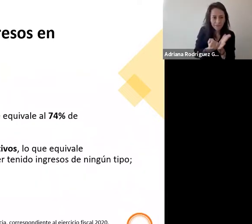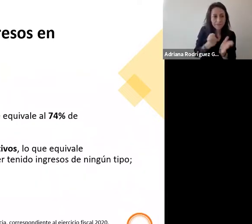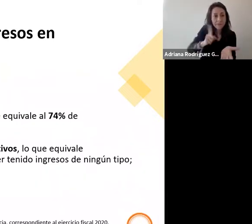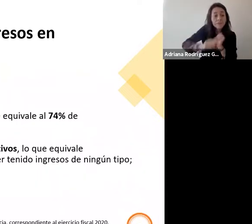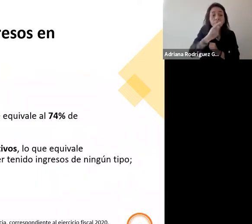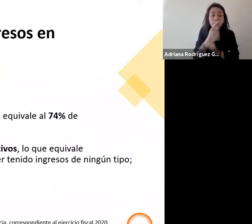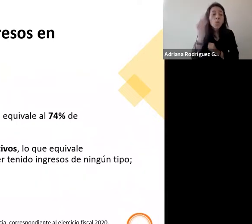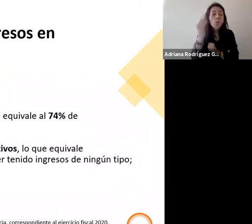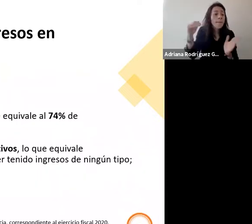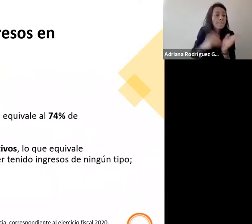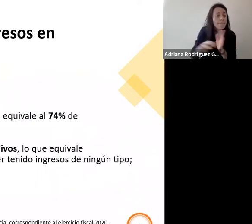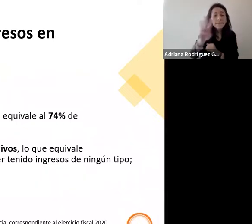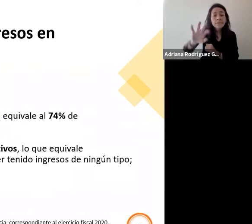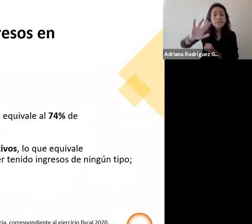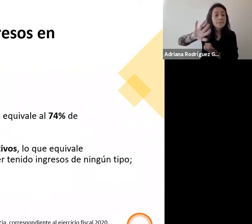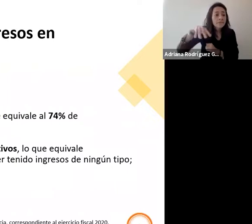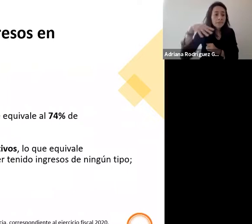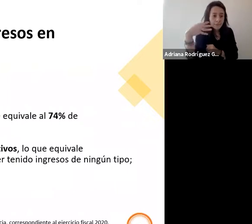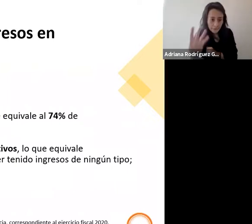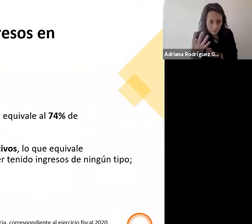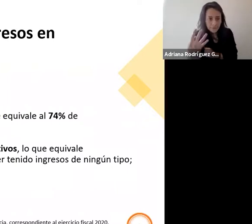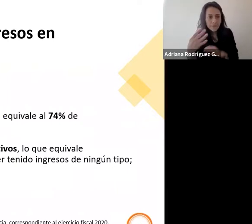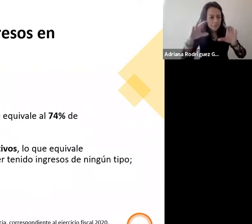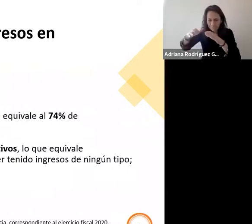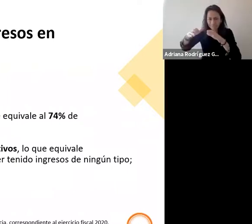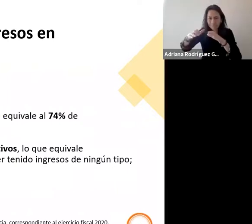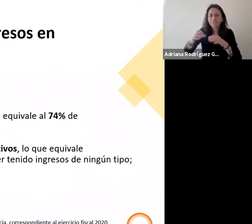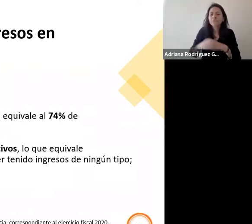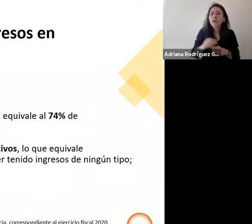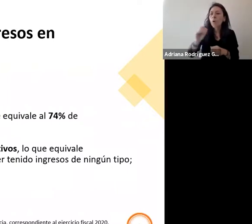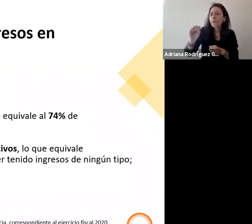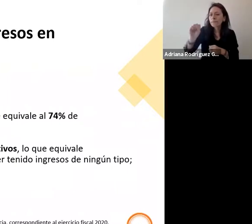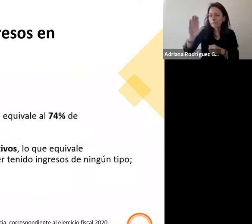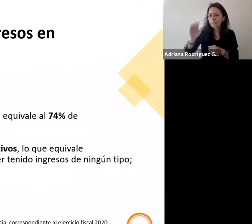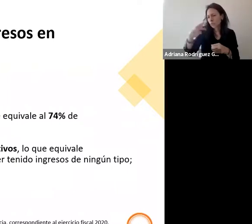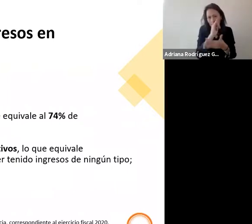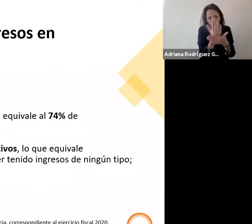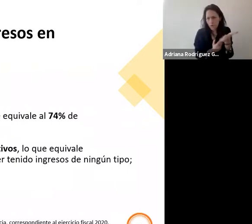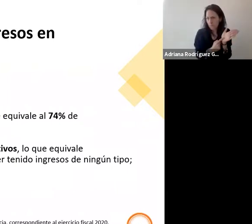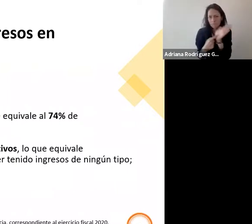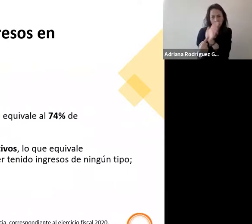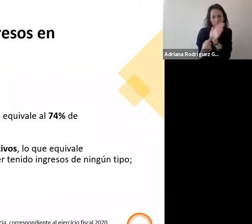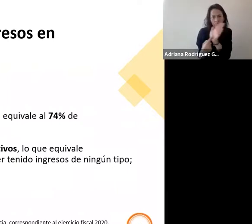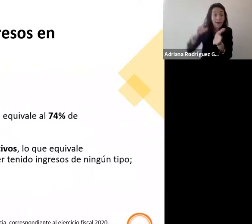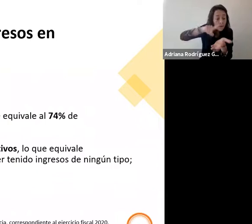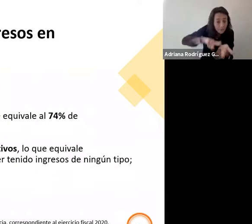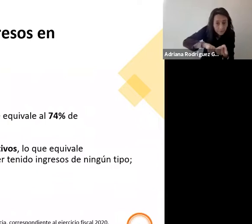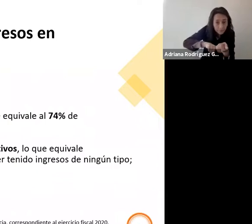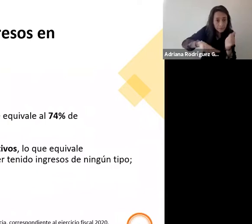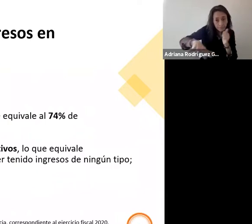9,354 organizaciones de la sociedad civil donatarias autorizadas presentaron su informe. De estas, el